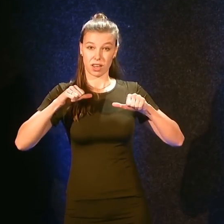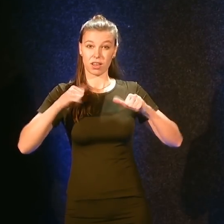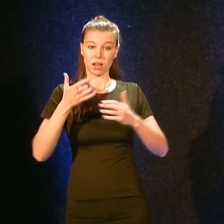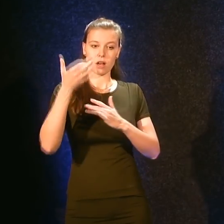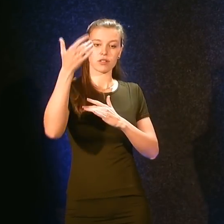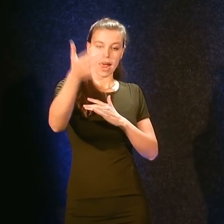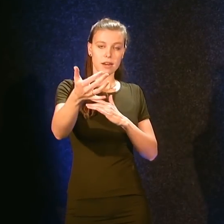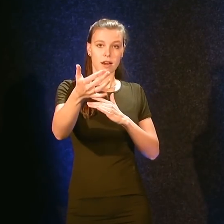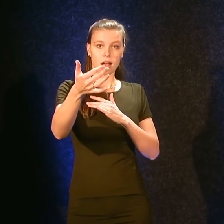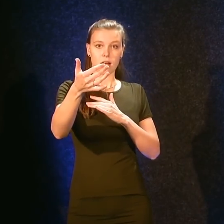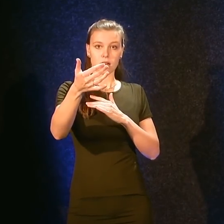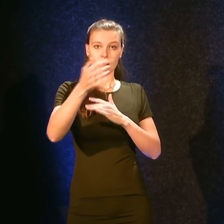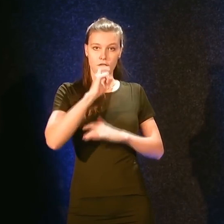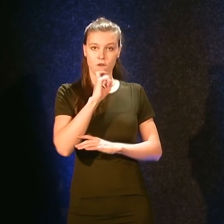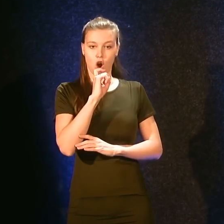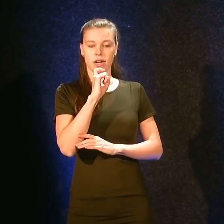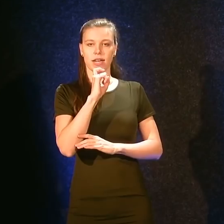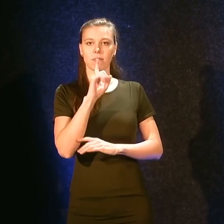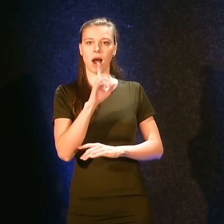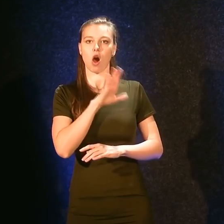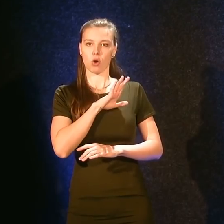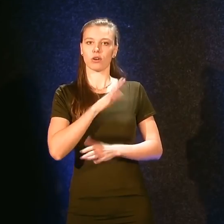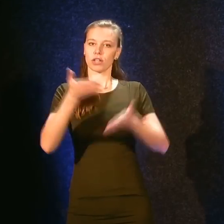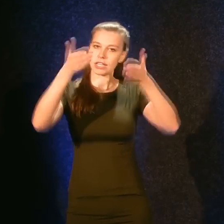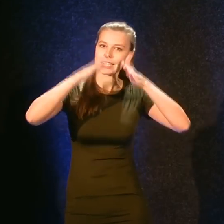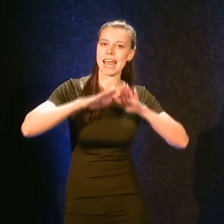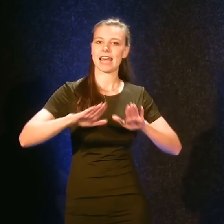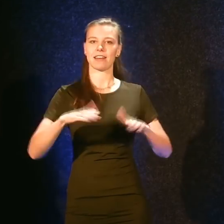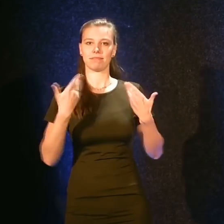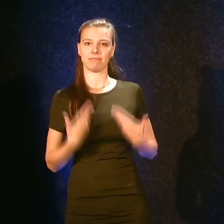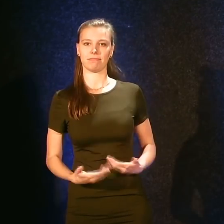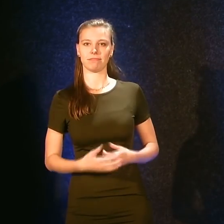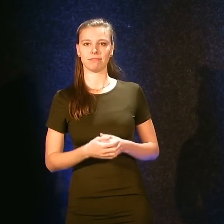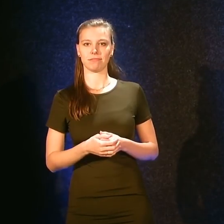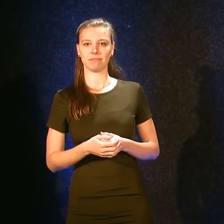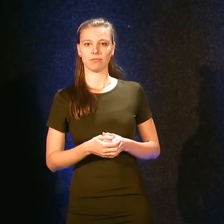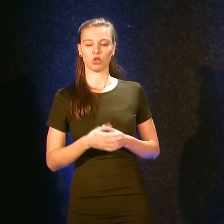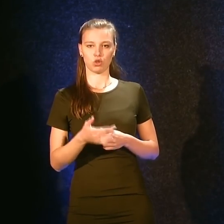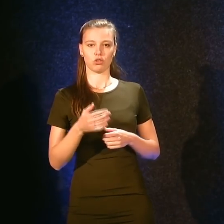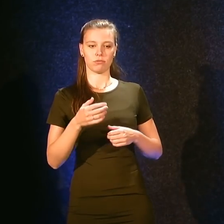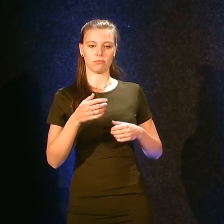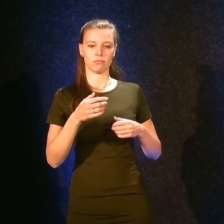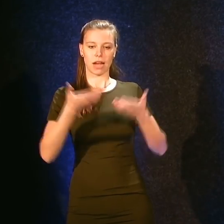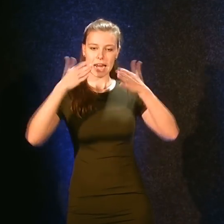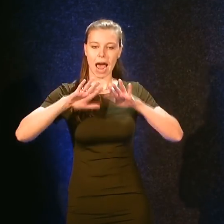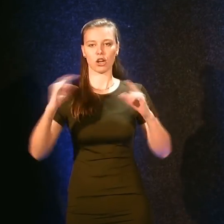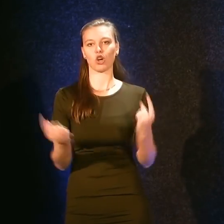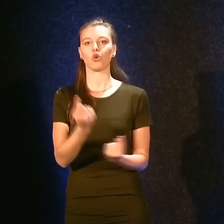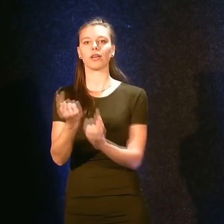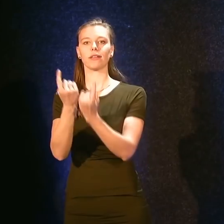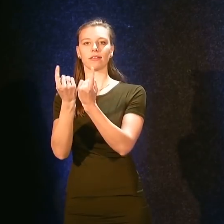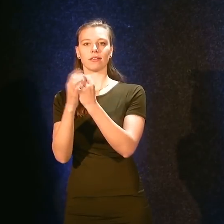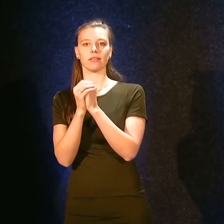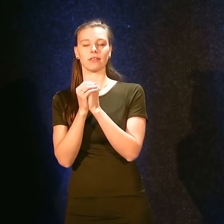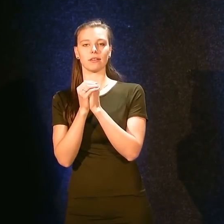leidt tot volharding, maar ook tot zegen. Tot groei in genade. Let wel,